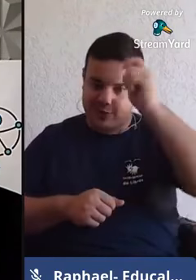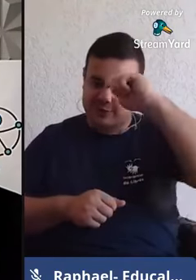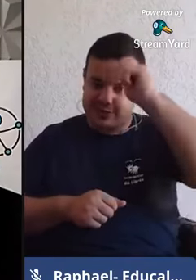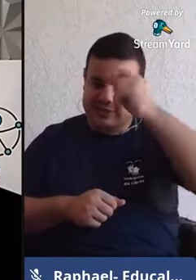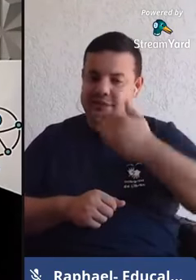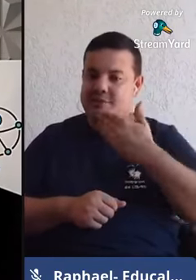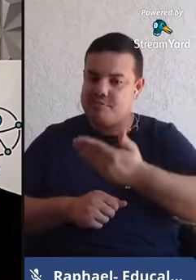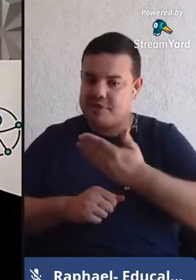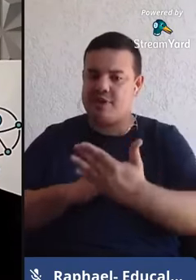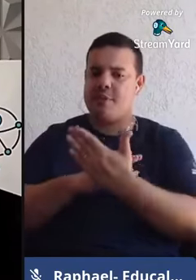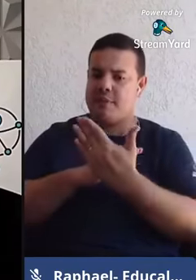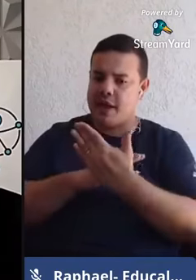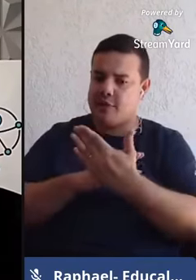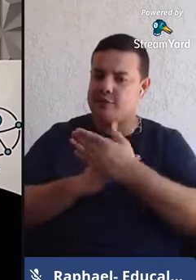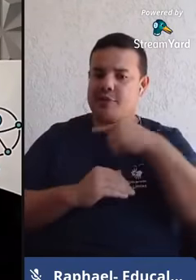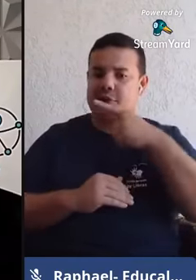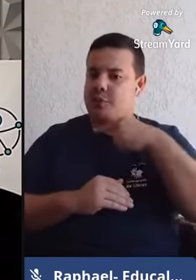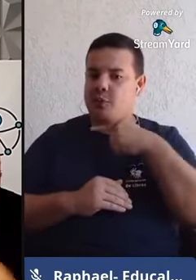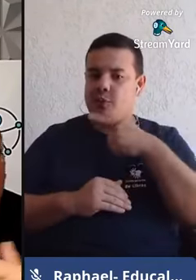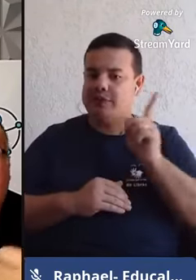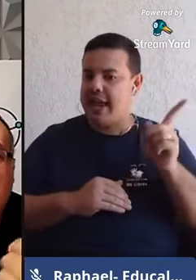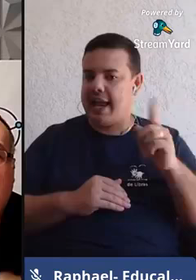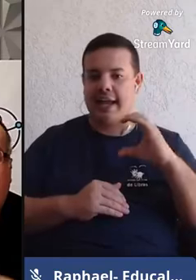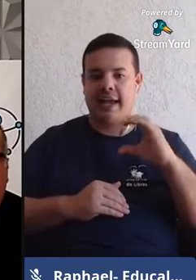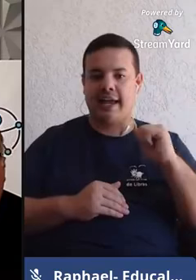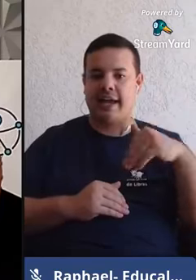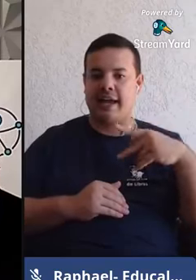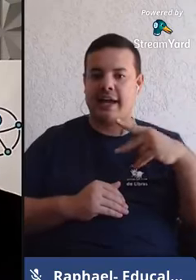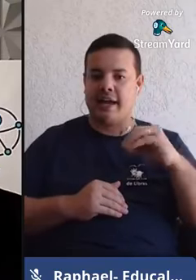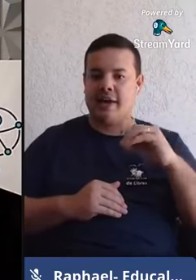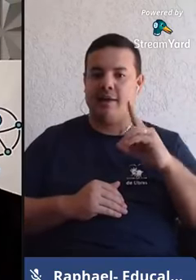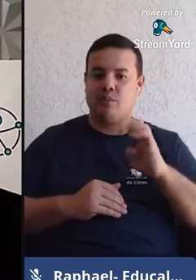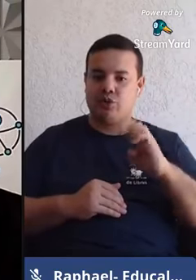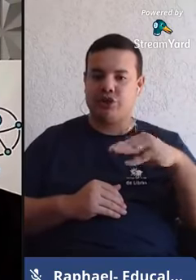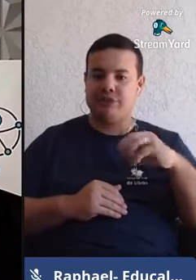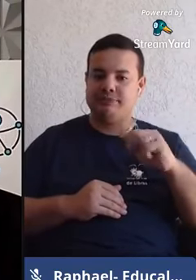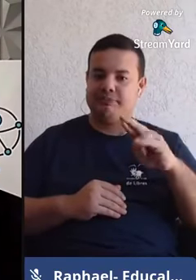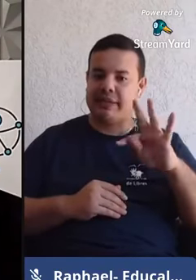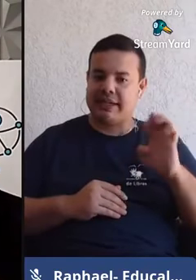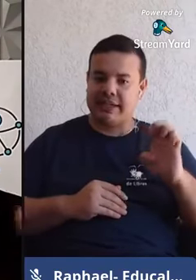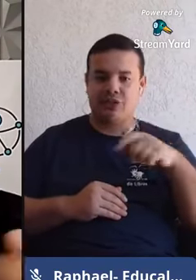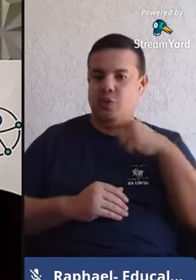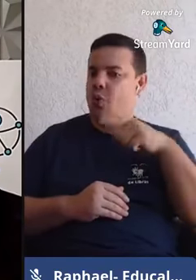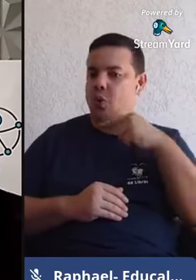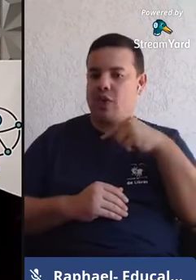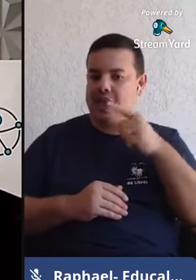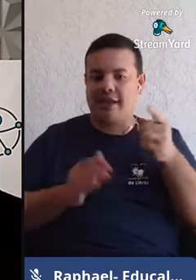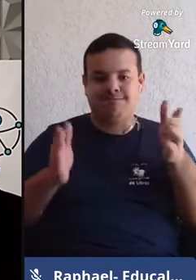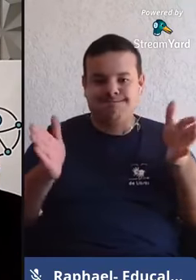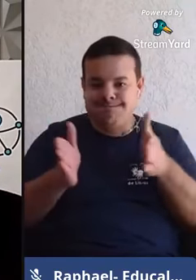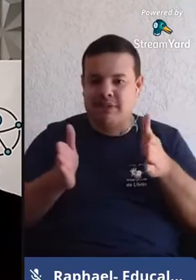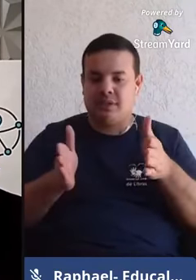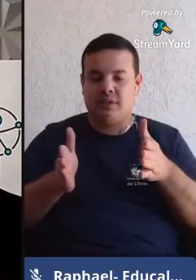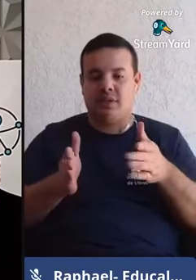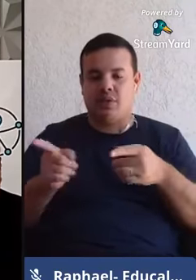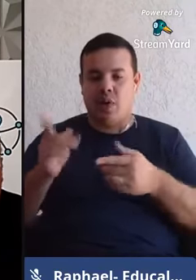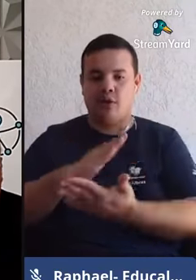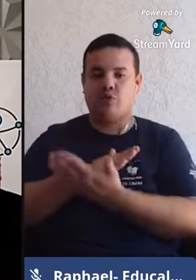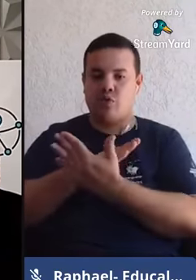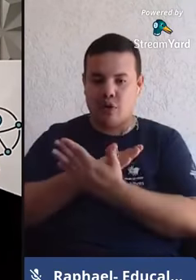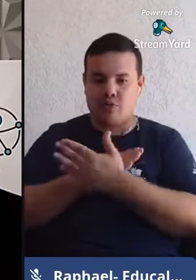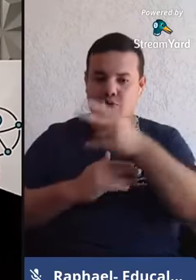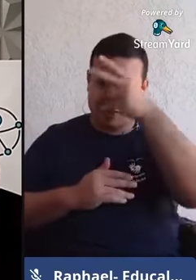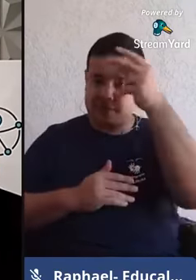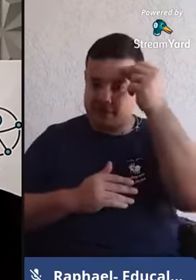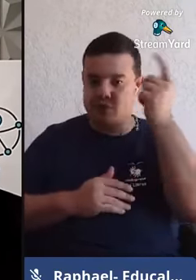mais no Campo de Marte. Não dá mais. Não tem mais estrutura para ser no Campo de Marte a feira. E aí, com a sua ajuda, com a ajuda da Prefeitura, a